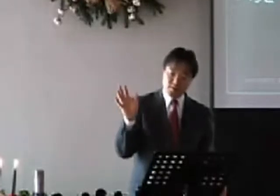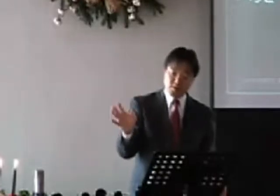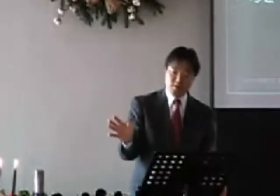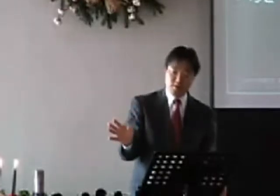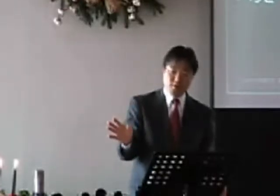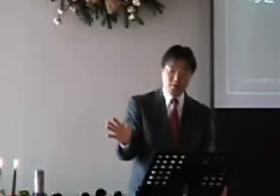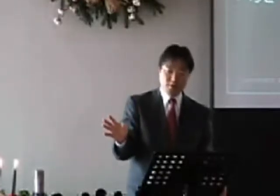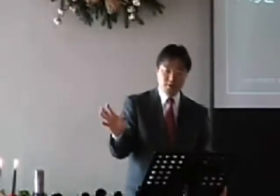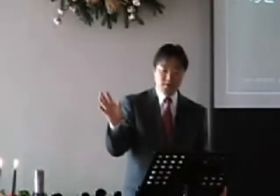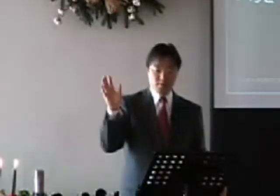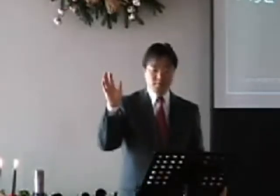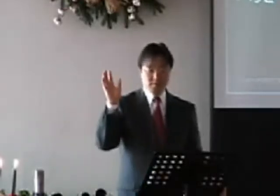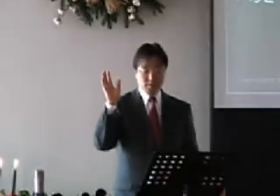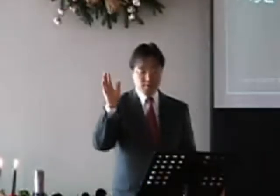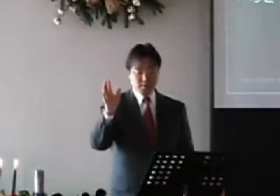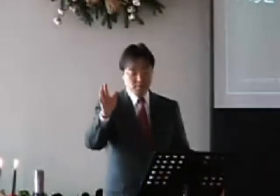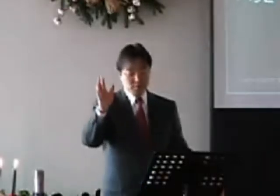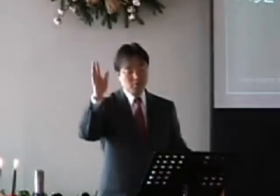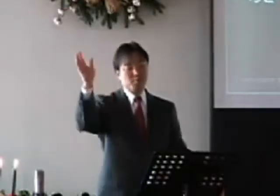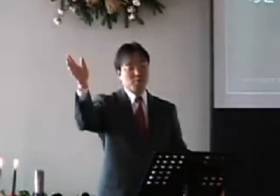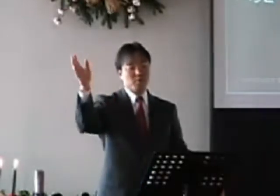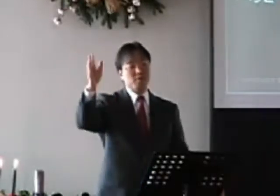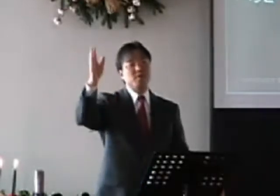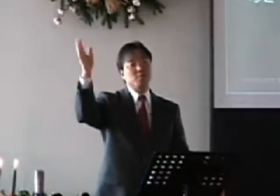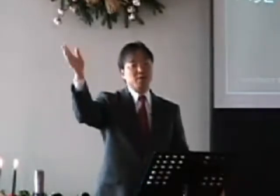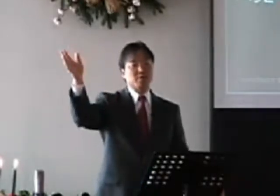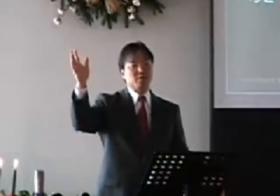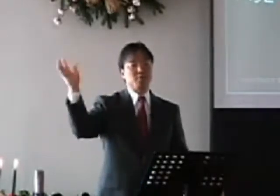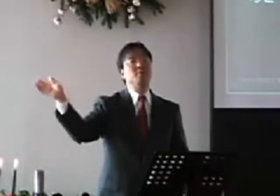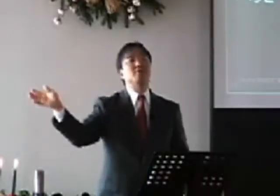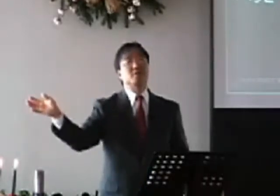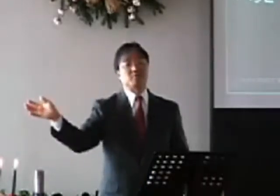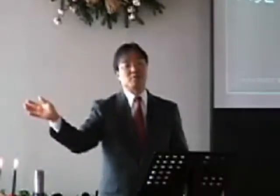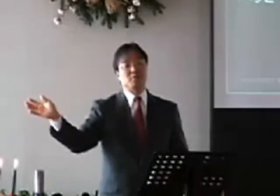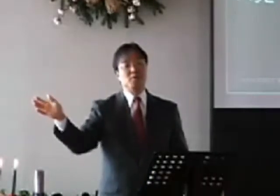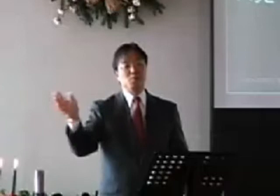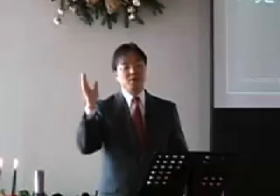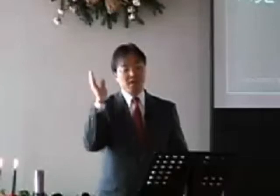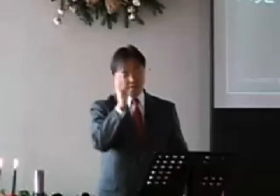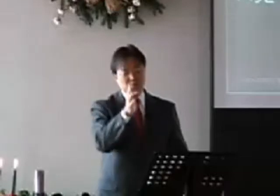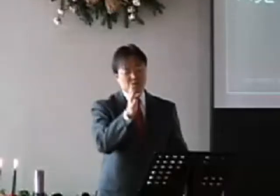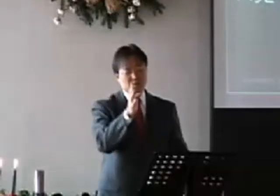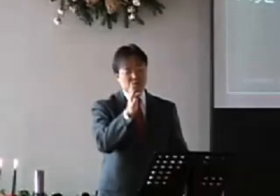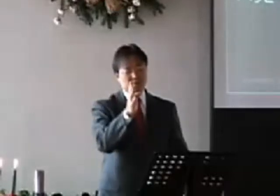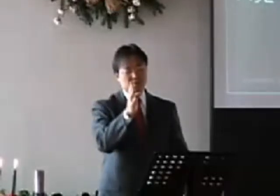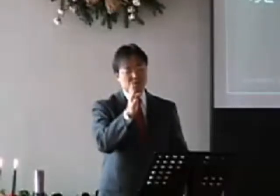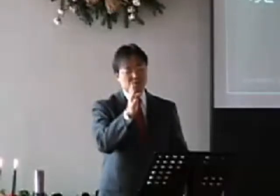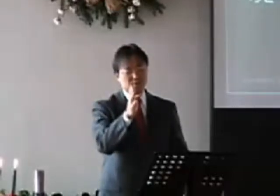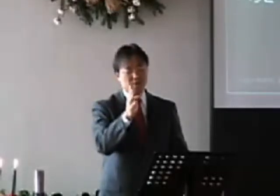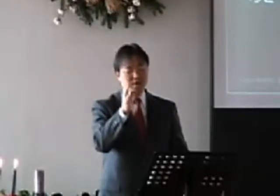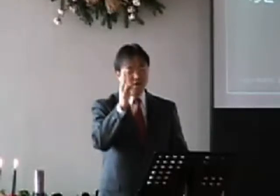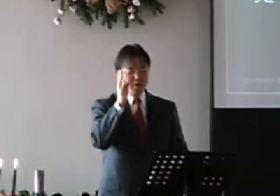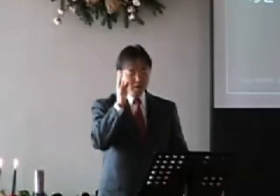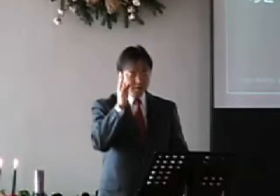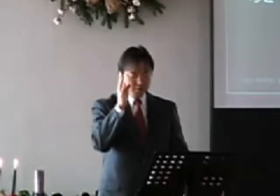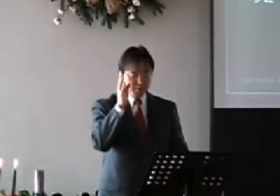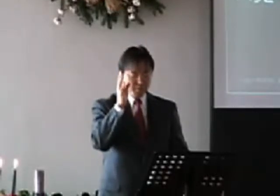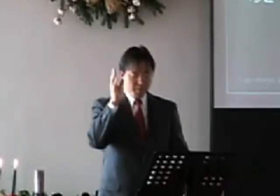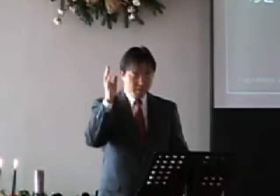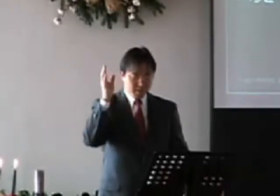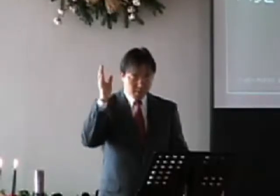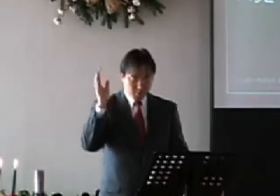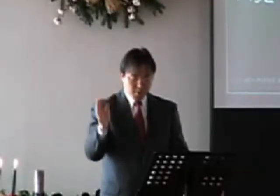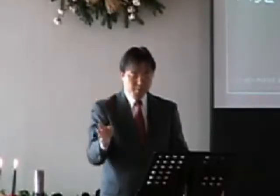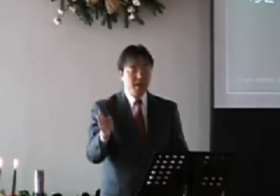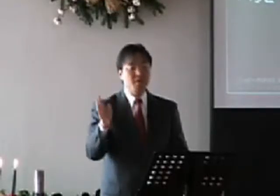横側の今のフレッサの方がよっぽど大きいぐらいの百貨店があったんです。でそこへですね、多分私の両親と私の